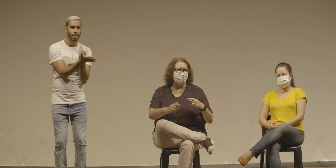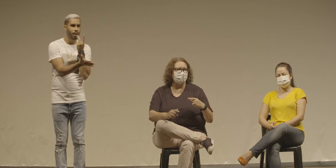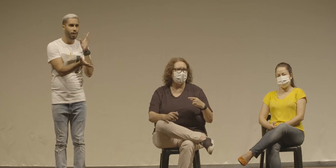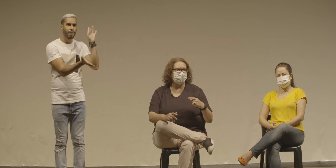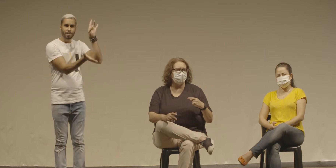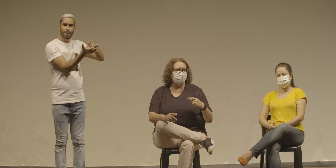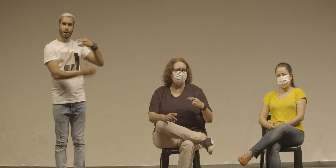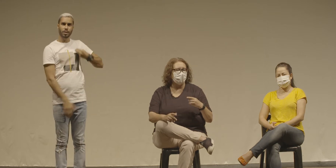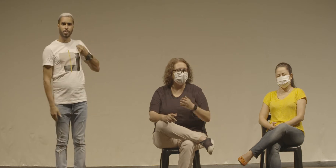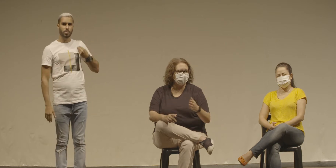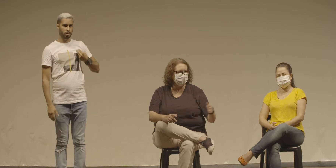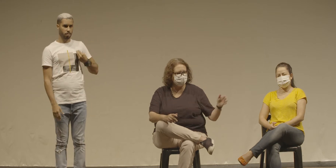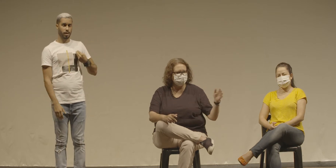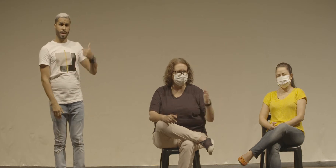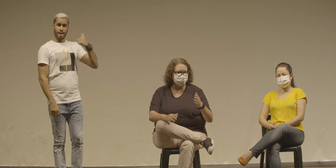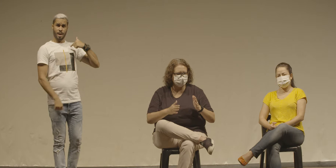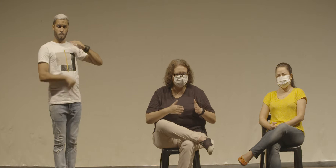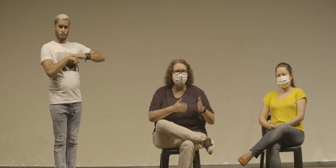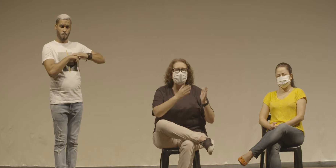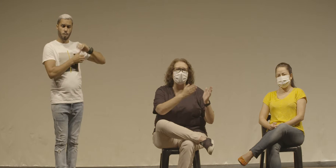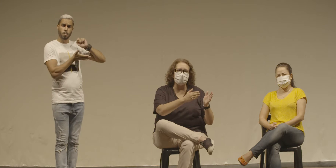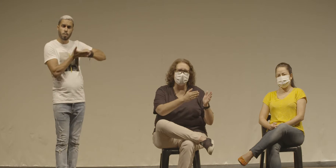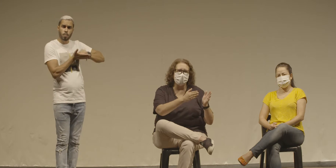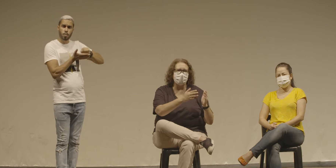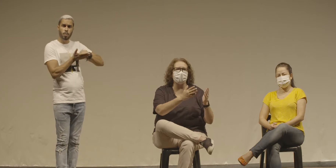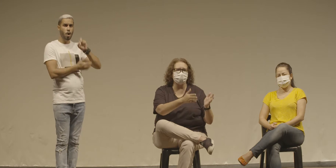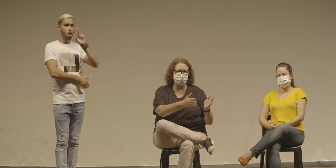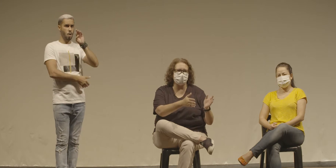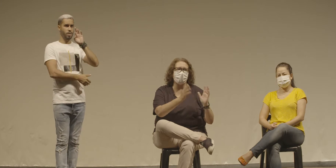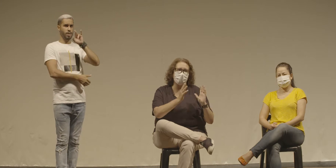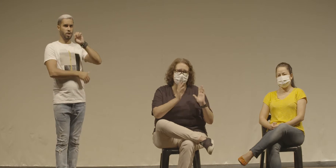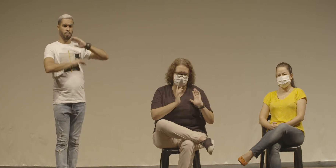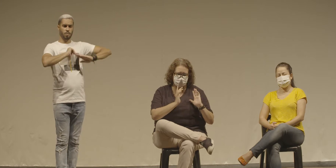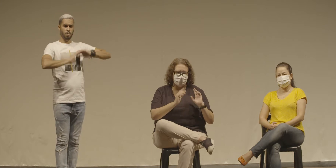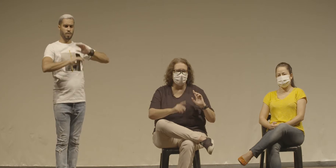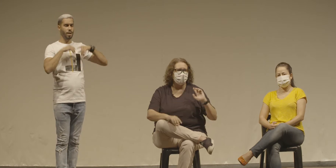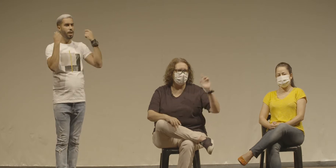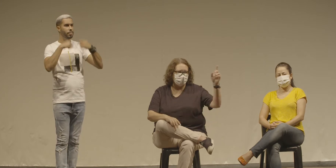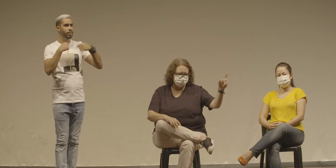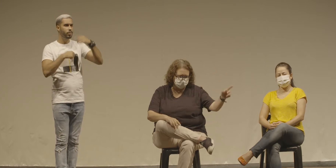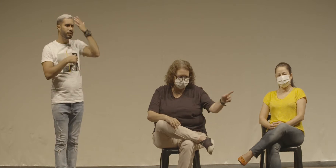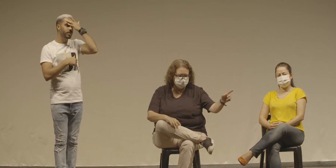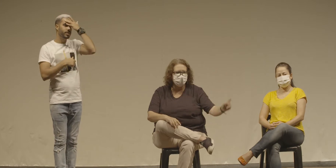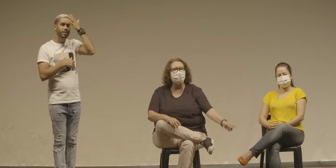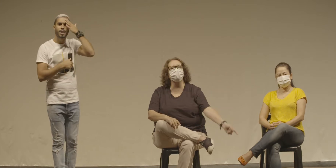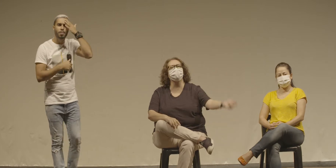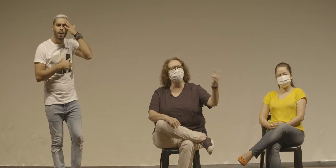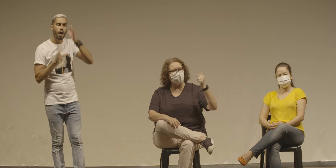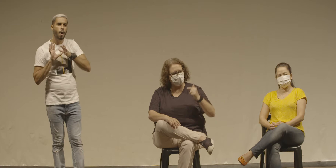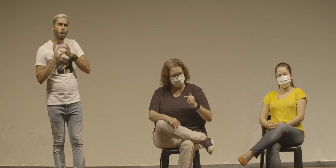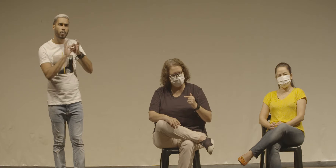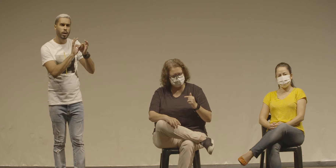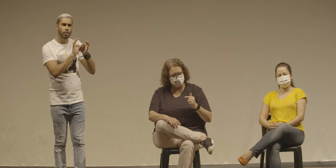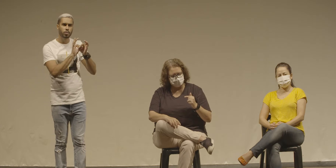encontrar a linha que você vai narrar aquela história, ou que os seus personagens